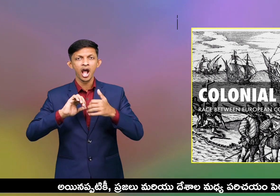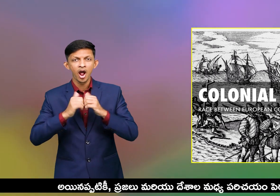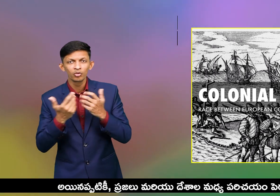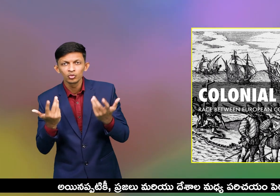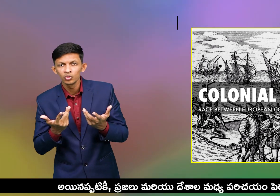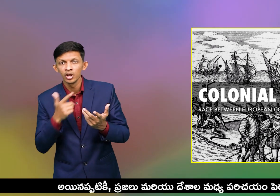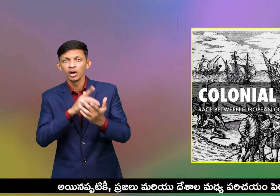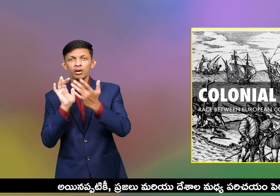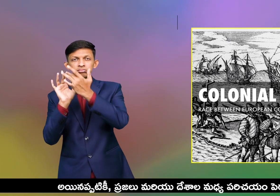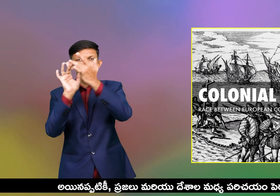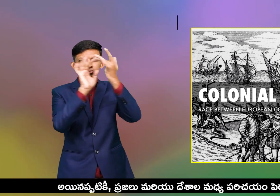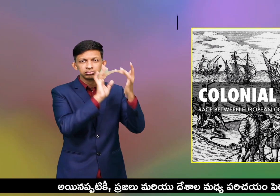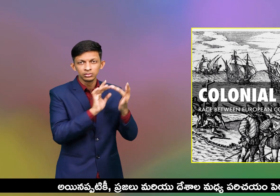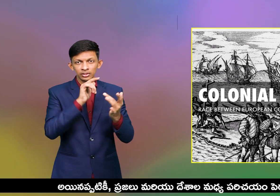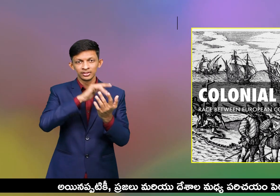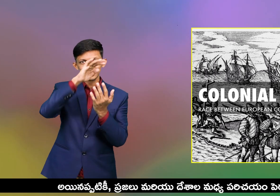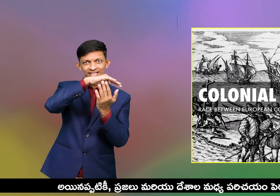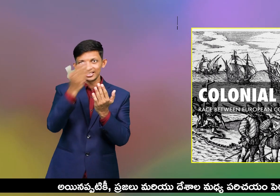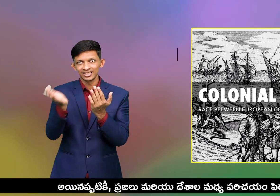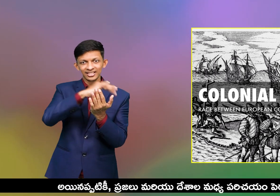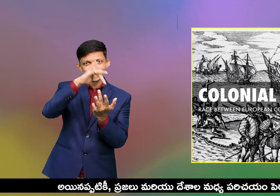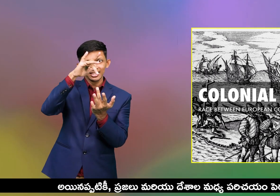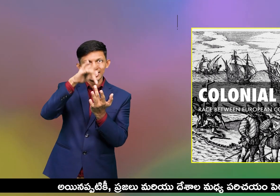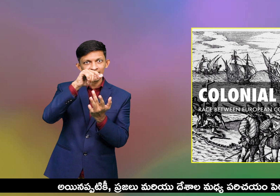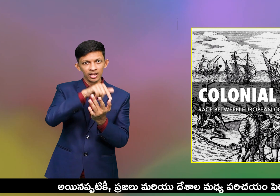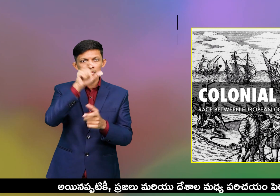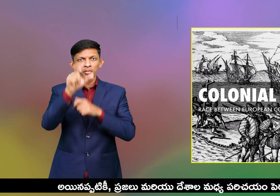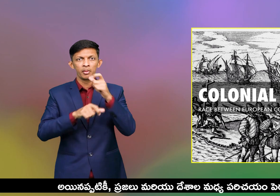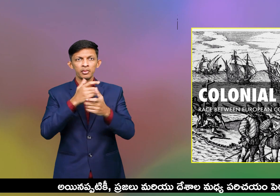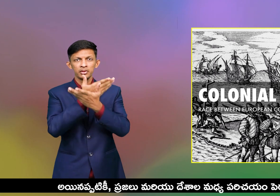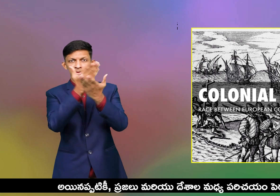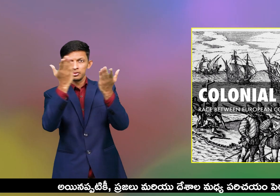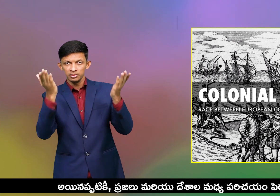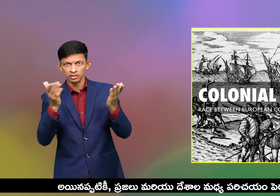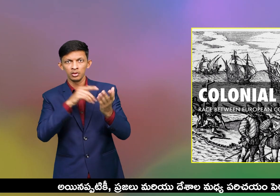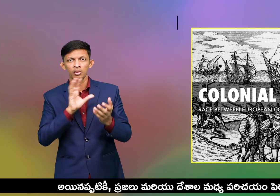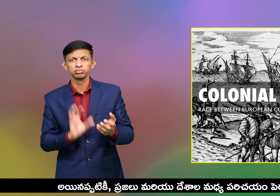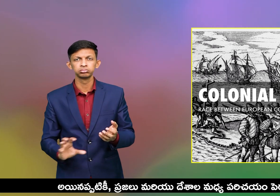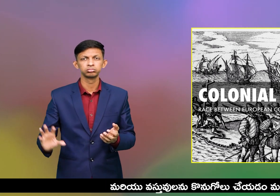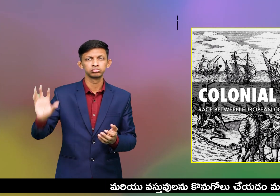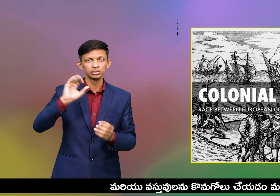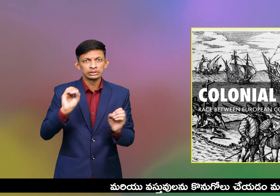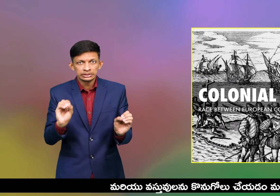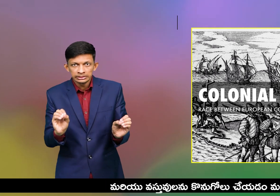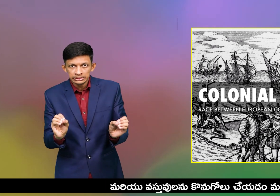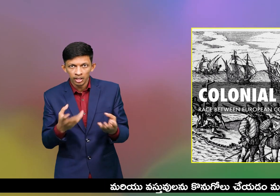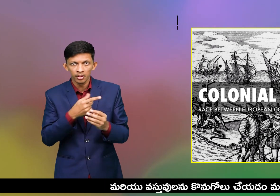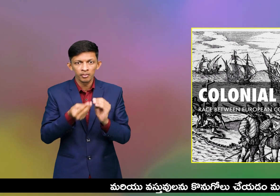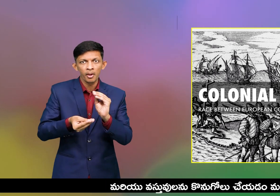అయినప్పటికీ ప్రజలు మరియు దేశాల మధ్య పరిచయం పెరగడం ప్రారంభమైంది మరియు వస్తువులను